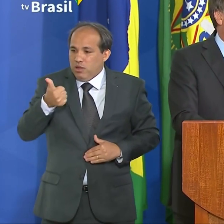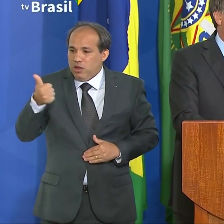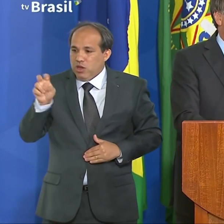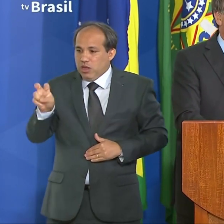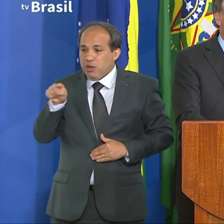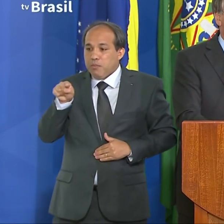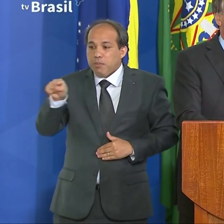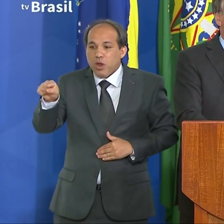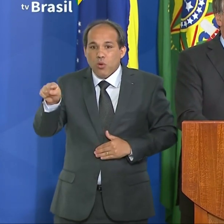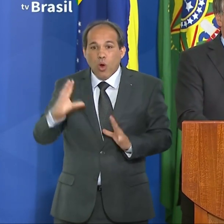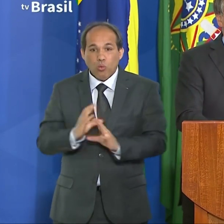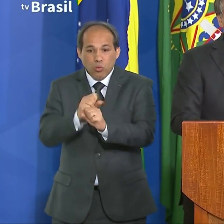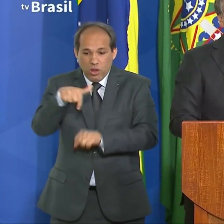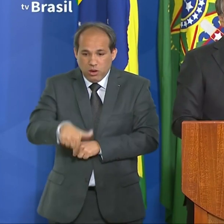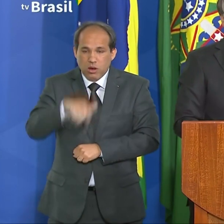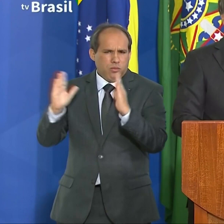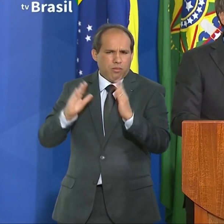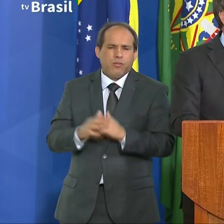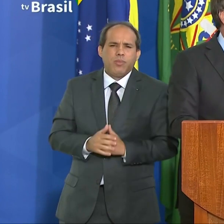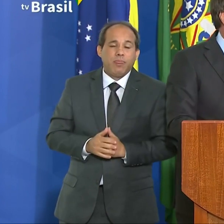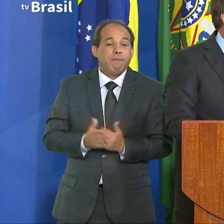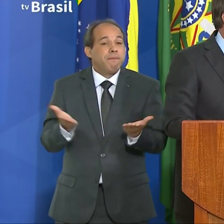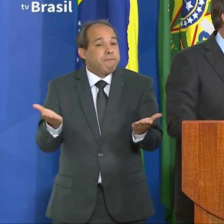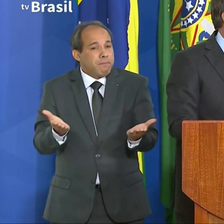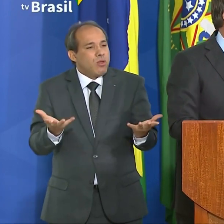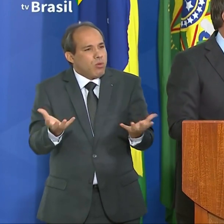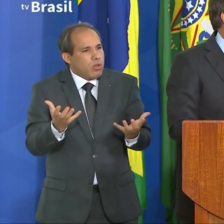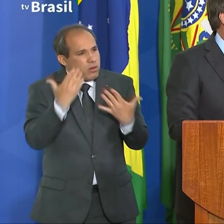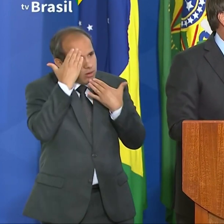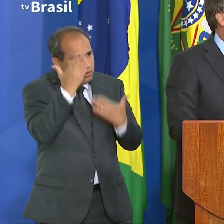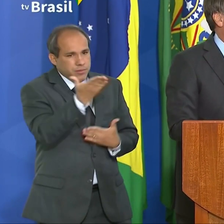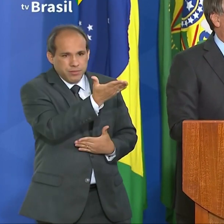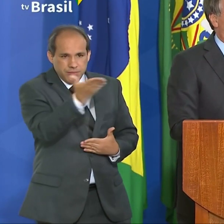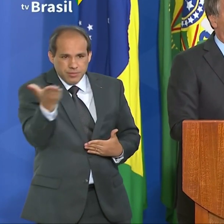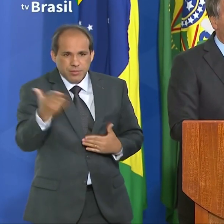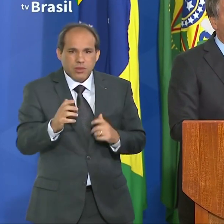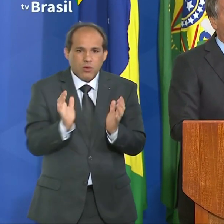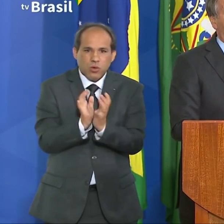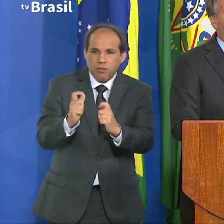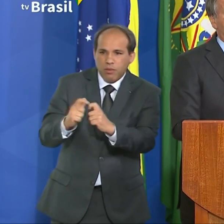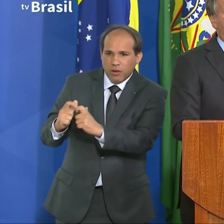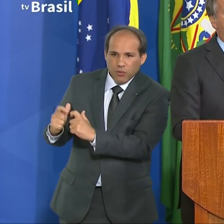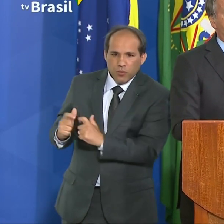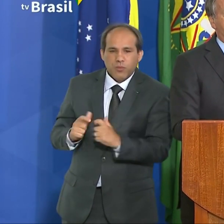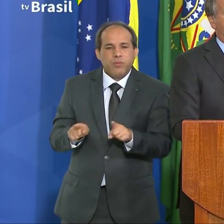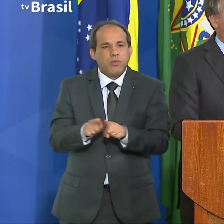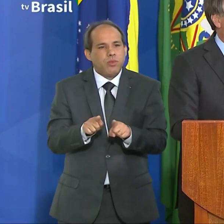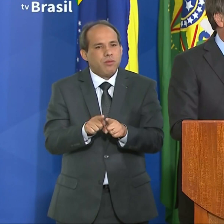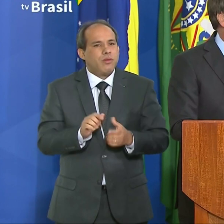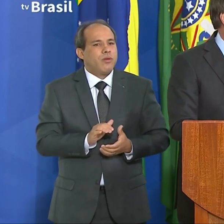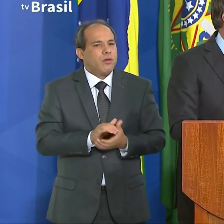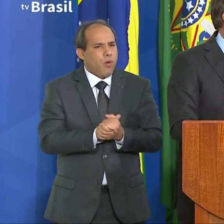que o brasil chegou nesse momento agora que ela agradeceu os senhores é cumprimentá-los